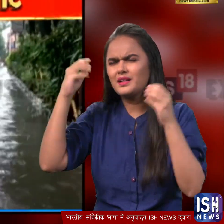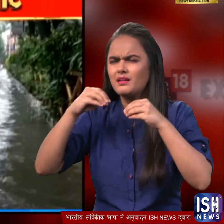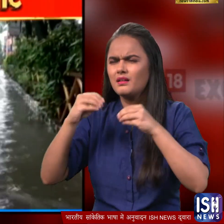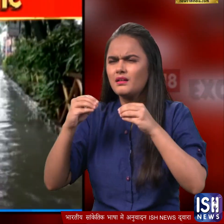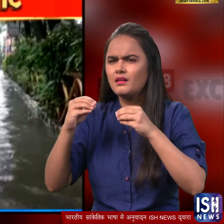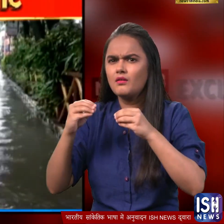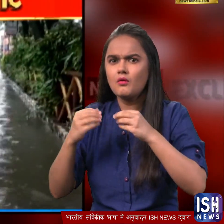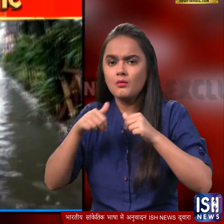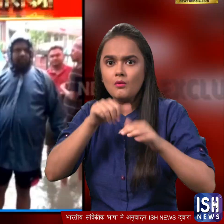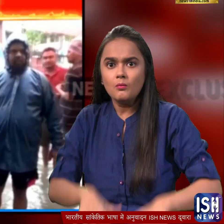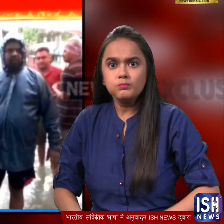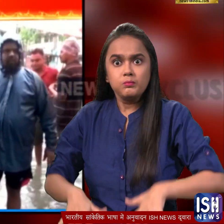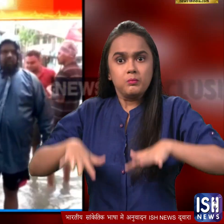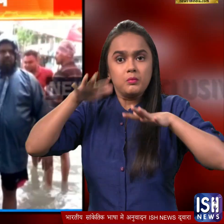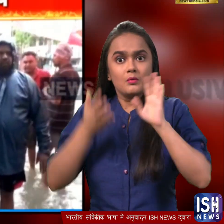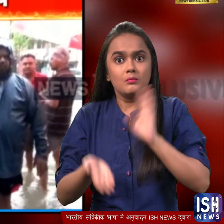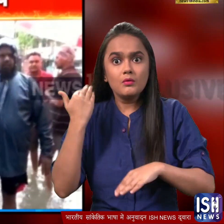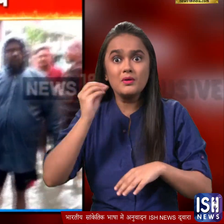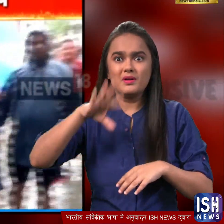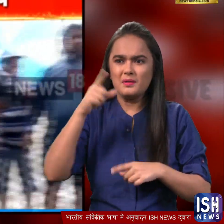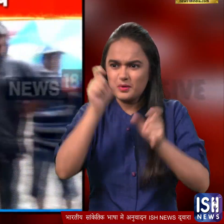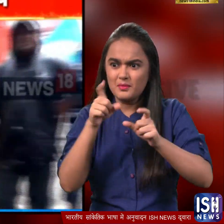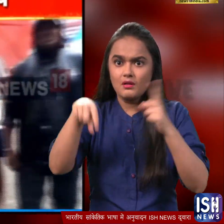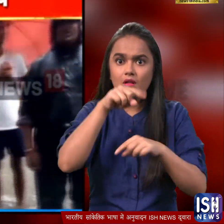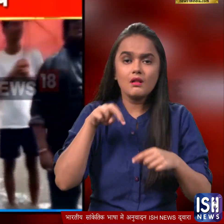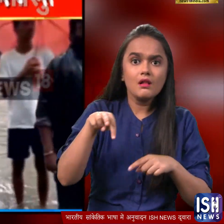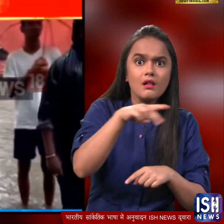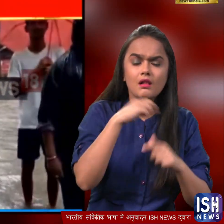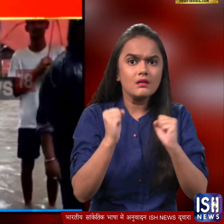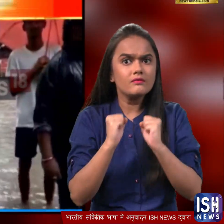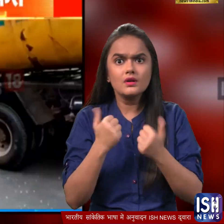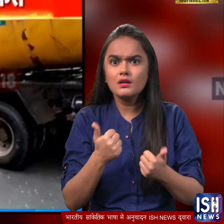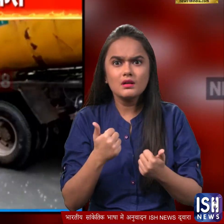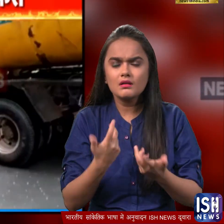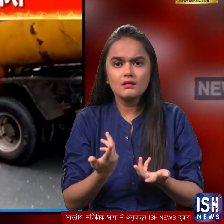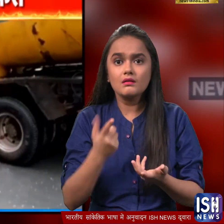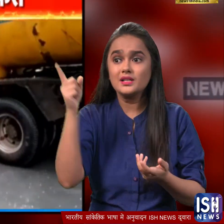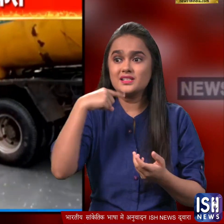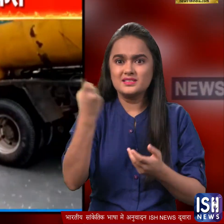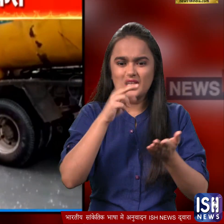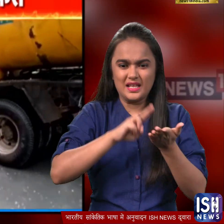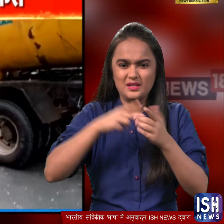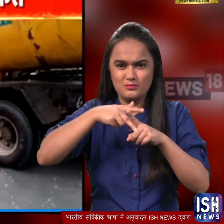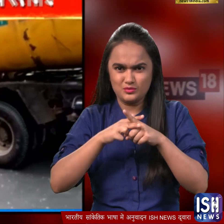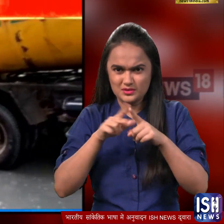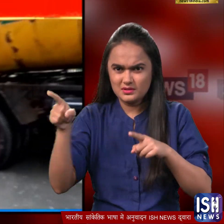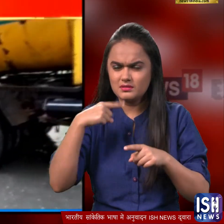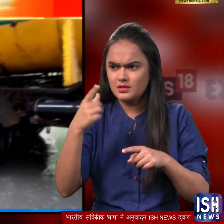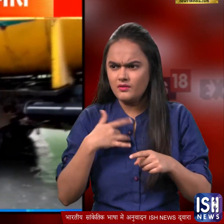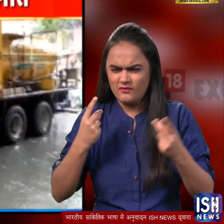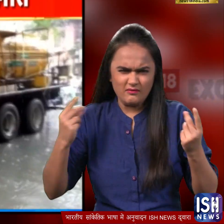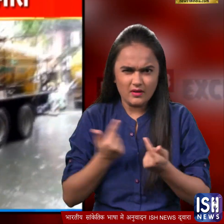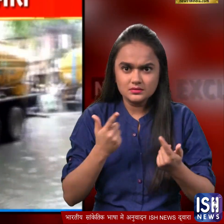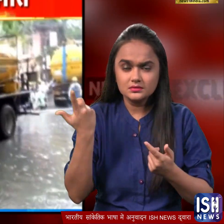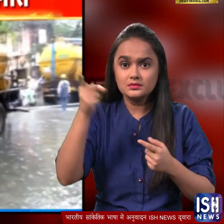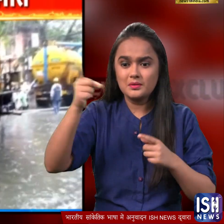सड़कें पानी से लबालब भर गईं और उन पर लोगों का चलना दूभर हो गया। लिहाजा हालात संभालने के लिए नगर निगम के लोग फौरन एक्शन में